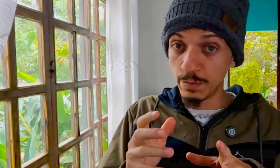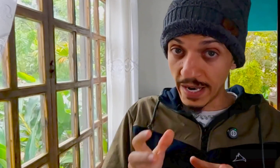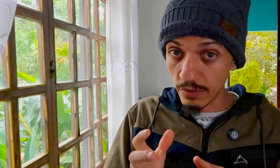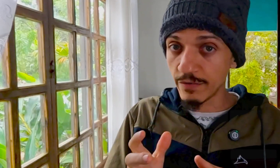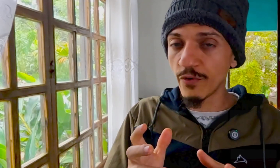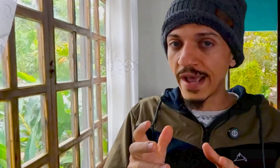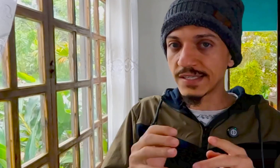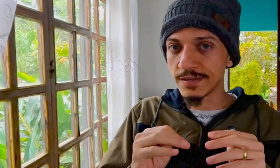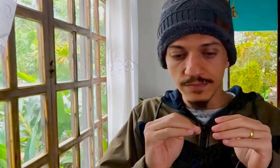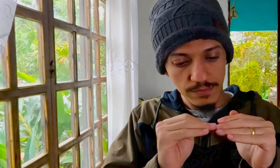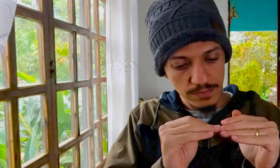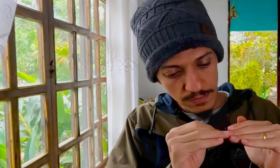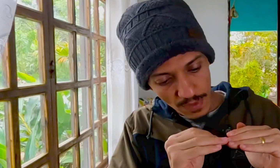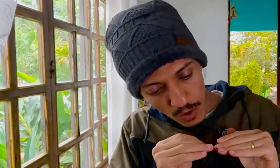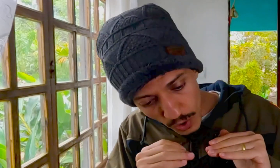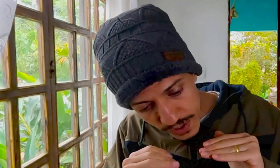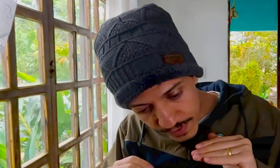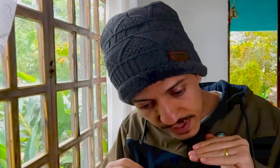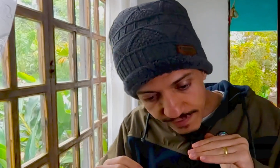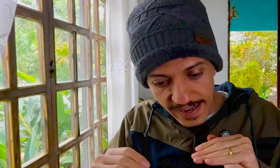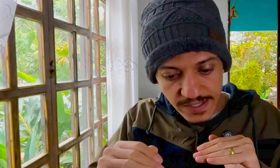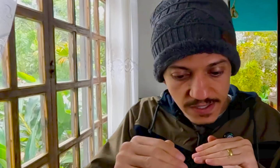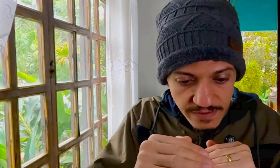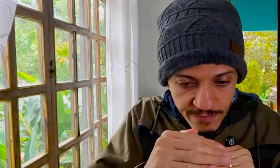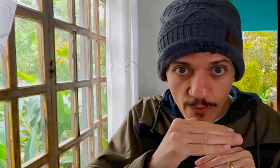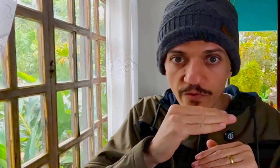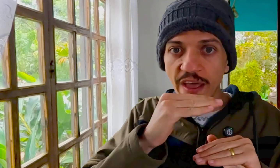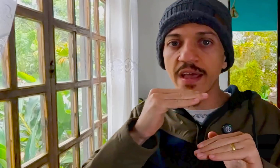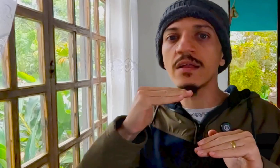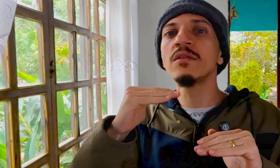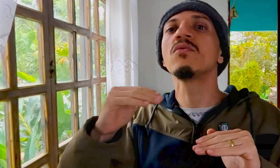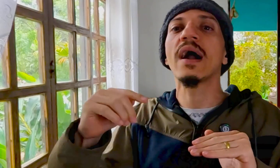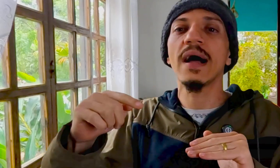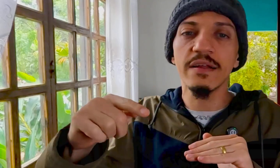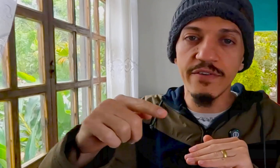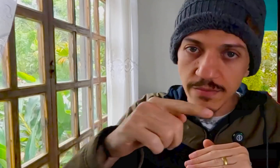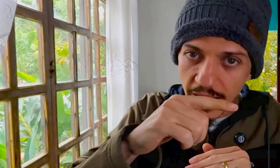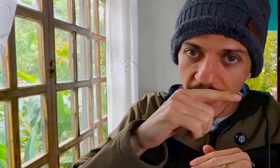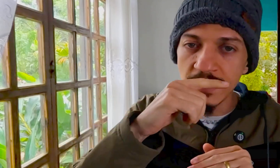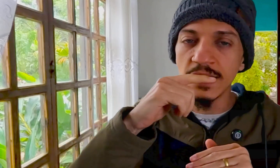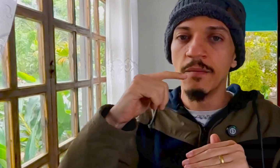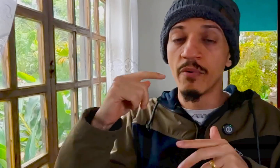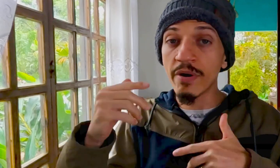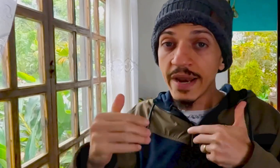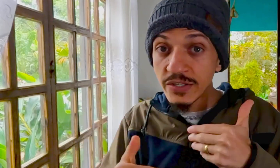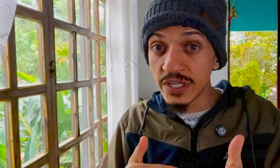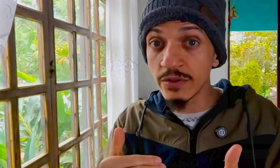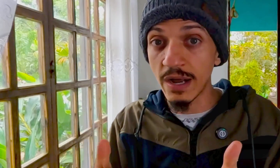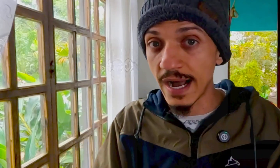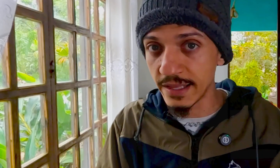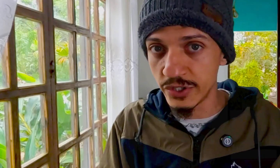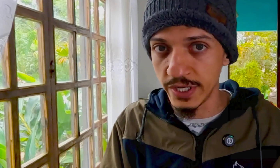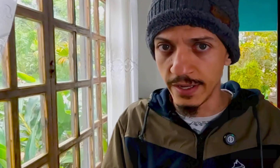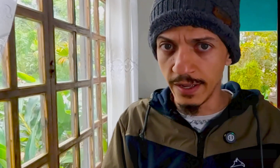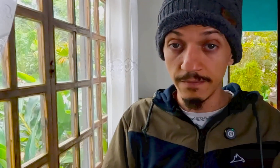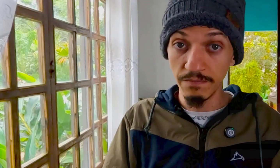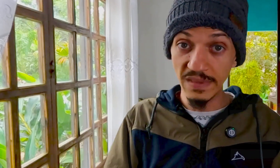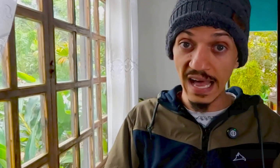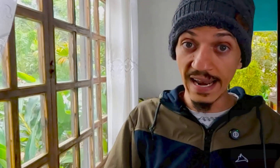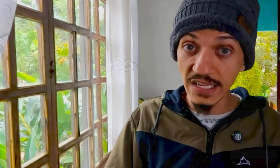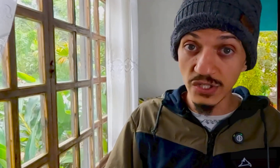No Espiral da Fluência, onde você vai se desenvolvendo cada vez mais, progredindo a cada